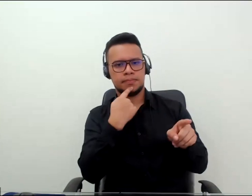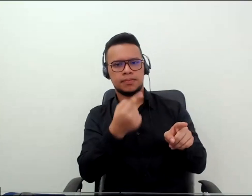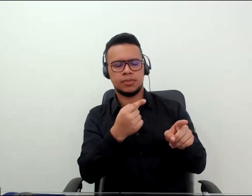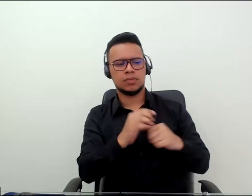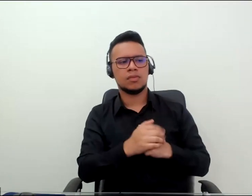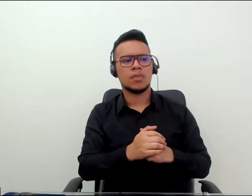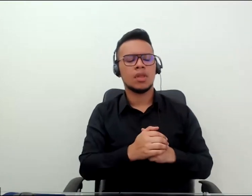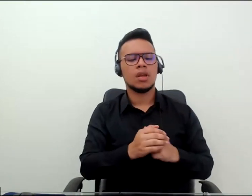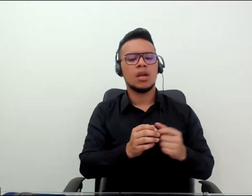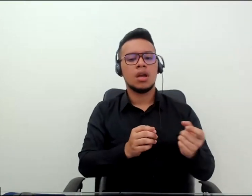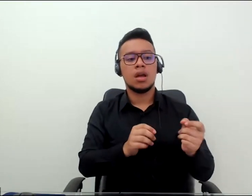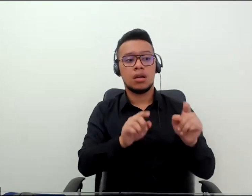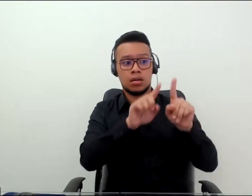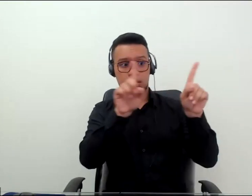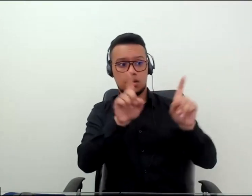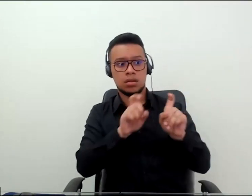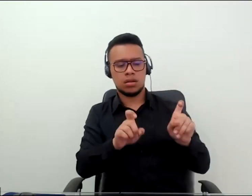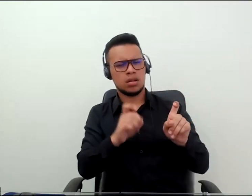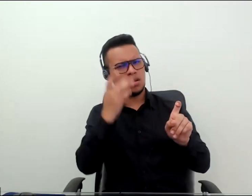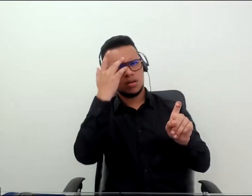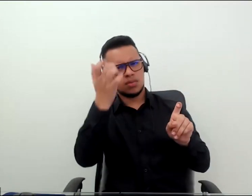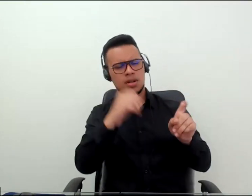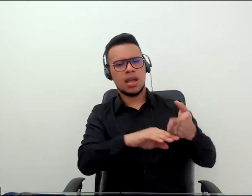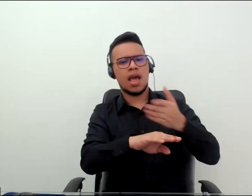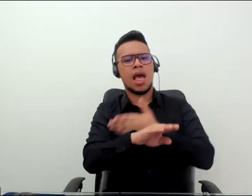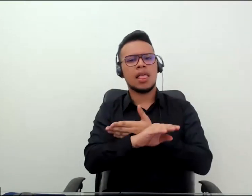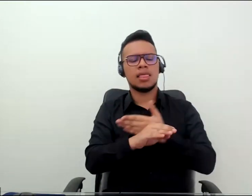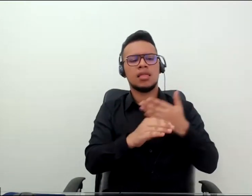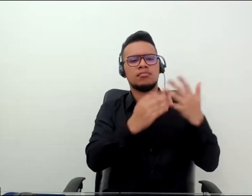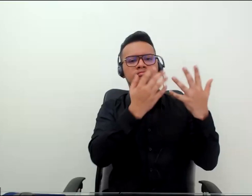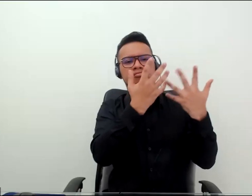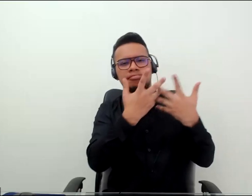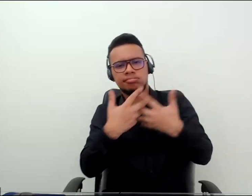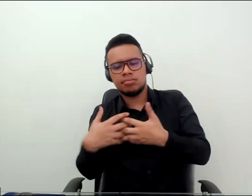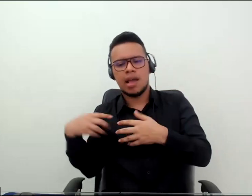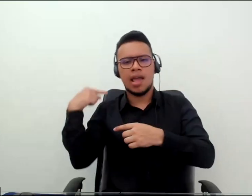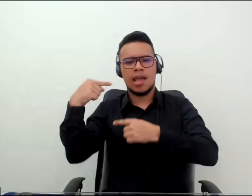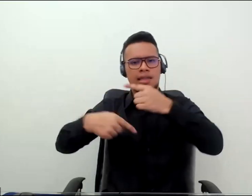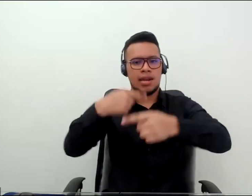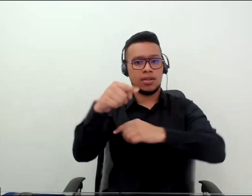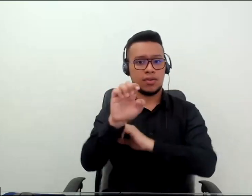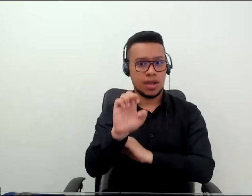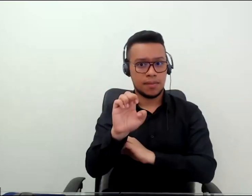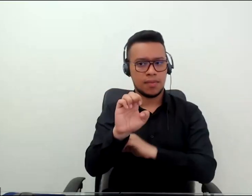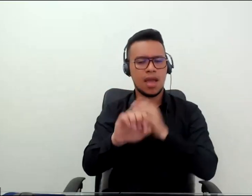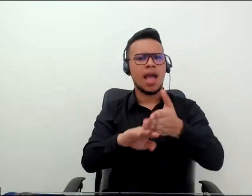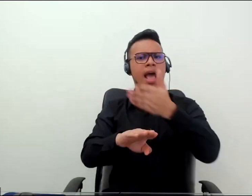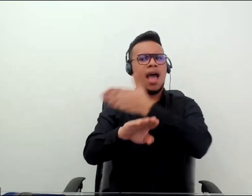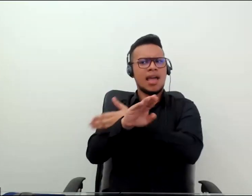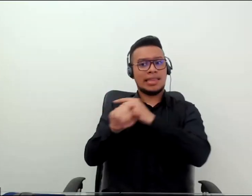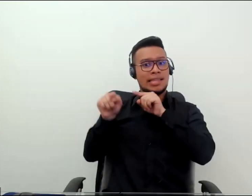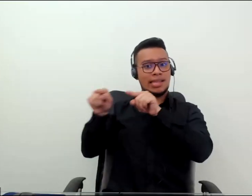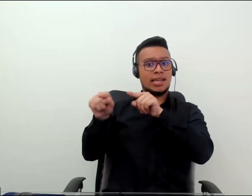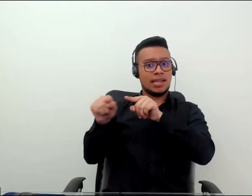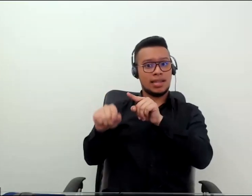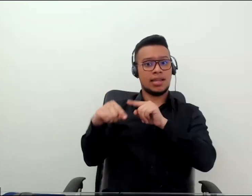surge por nuestro programa o como se venía operando el programa generacione que al iniciar no permitía aquellos